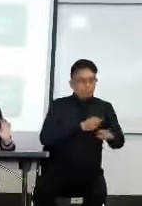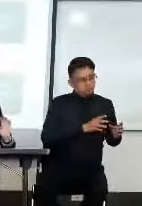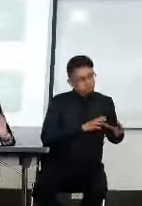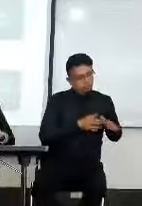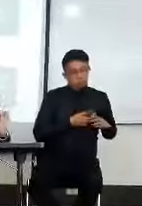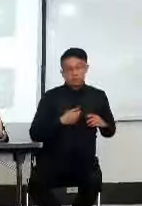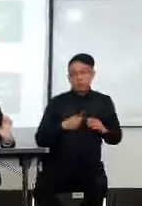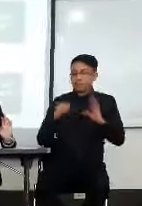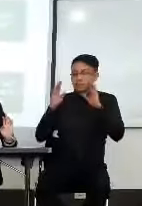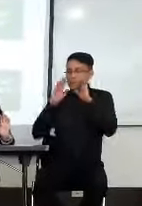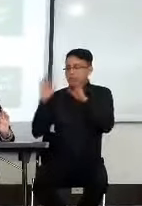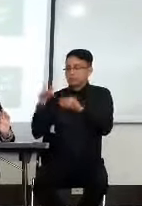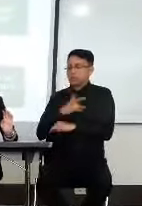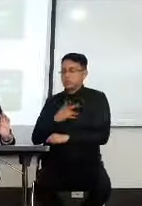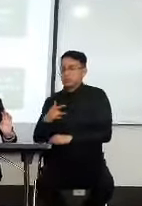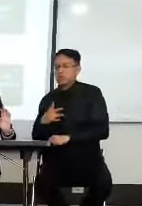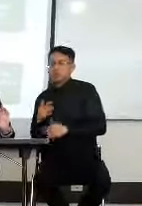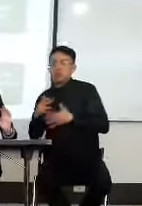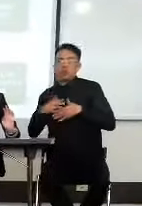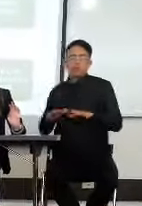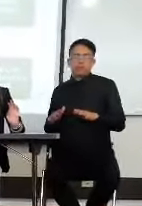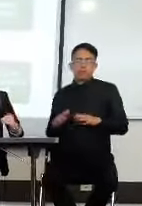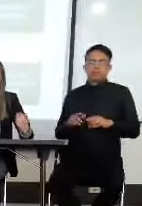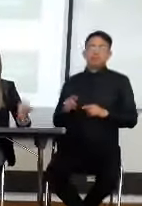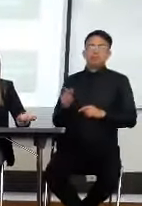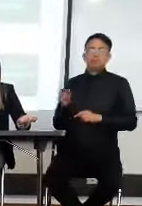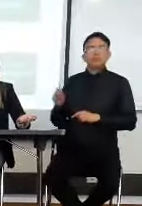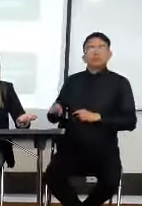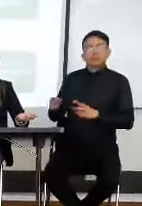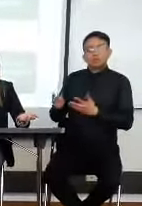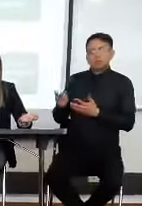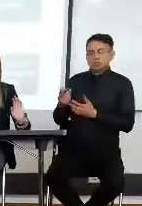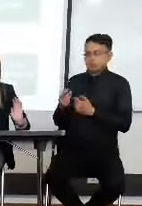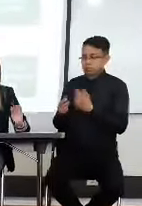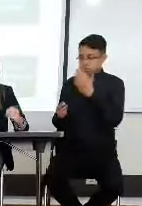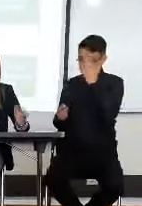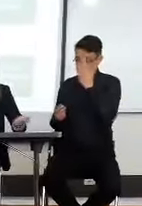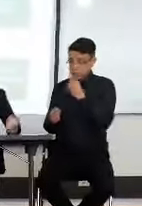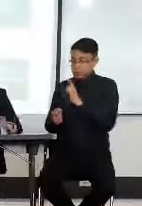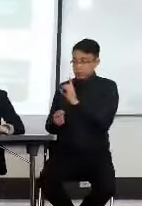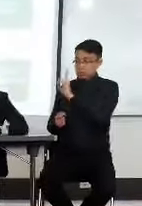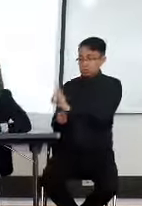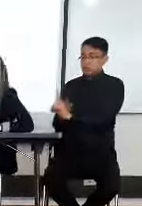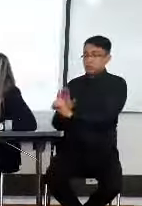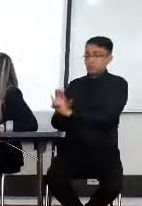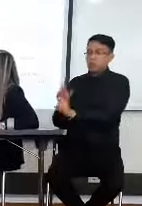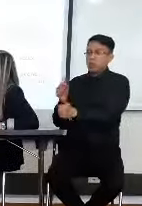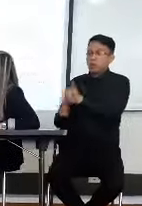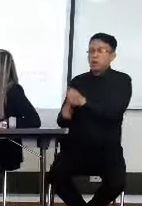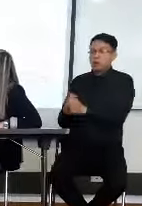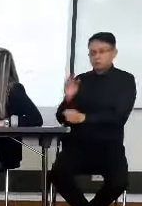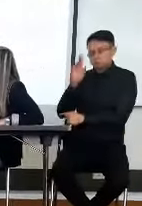atención en salud, sea cual sea la que la persona requiera y la que la persona, por supuesto, haya decidido tomar.